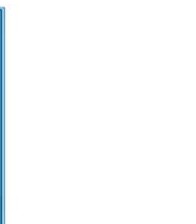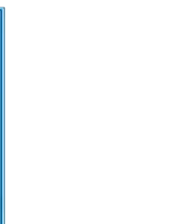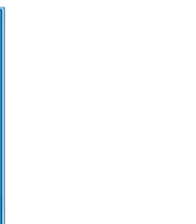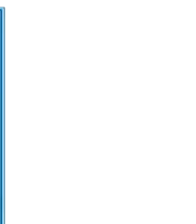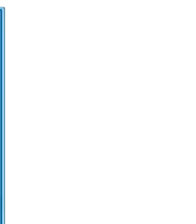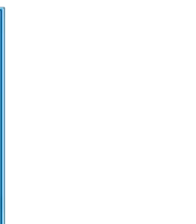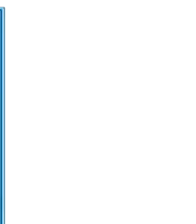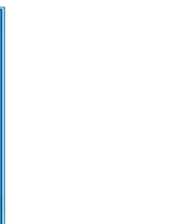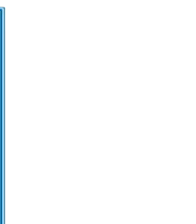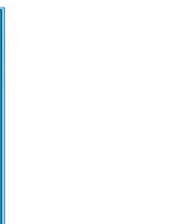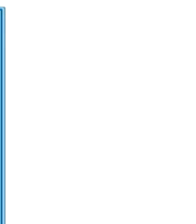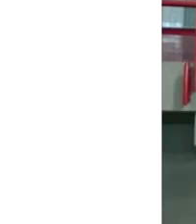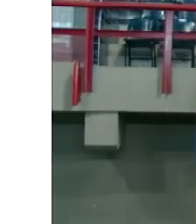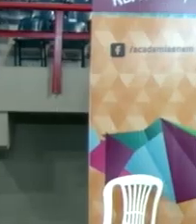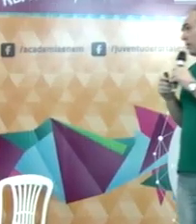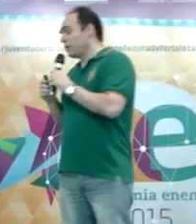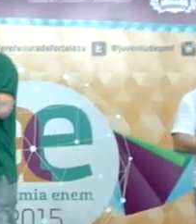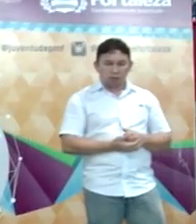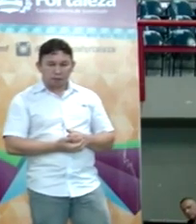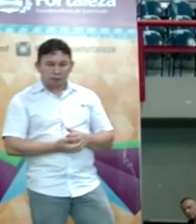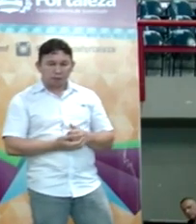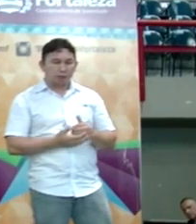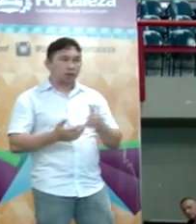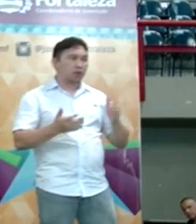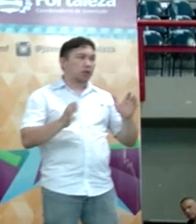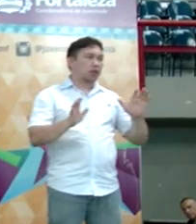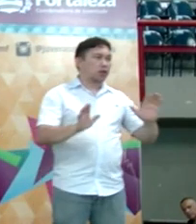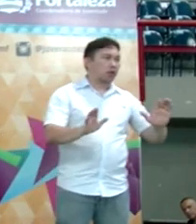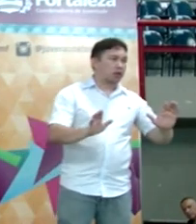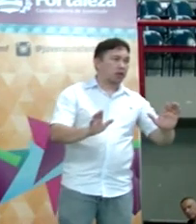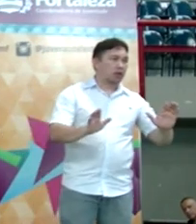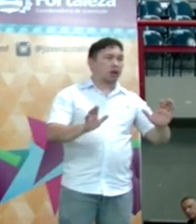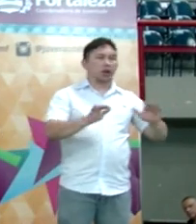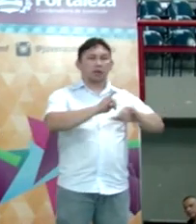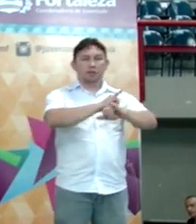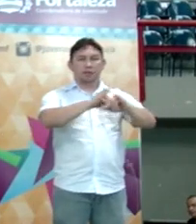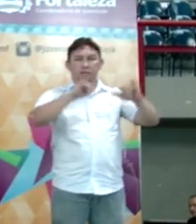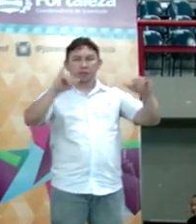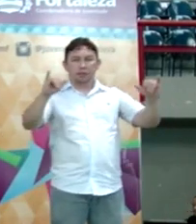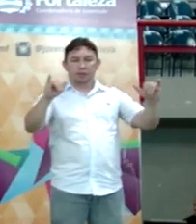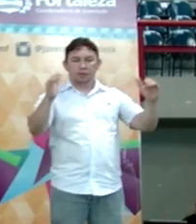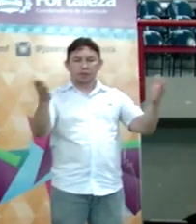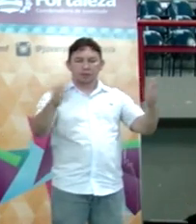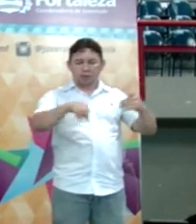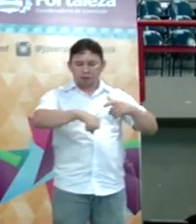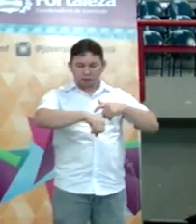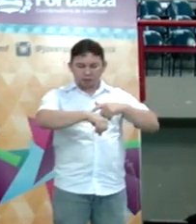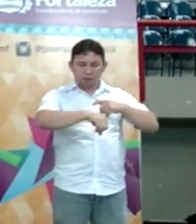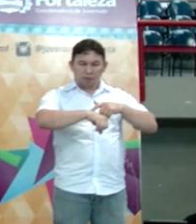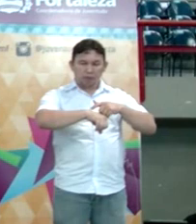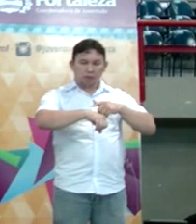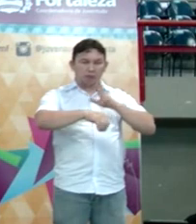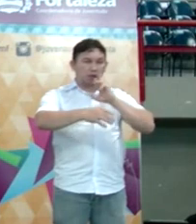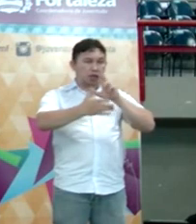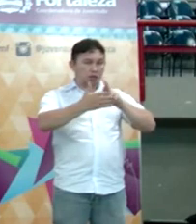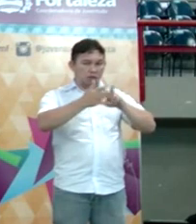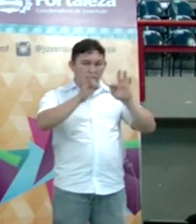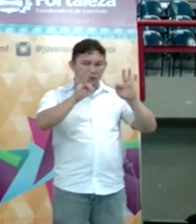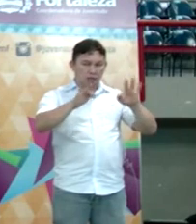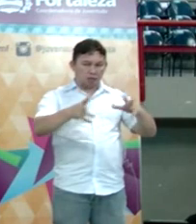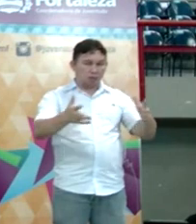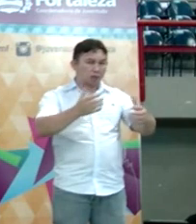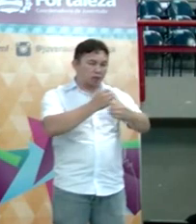D de dado. Tudo bem? Pessoal, eu queria deixar aqui, resolvi minha última, queria deixar aqui um